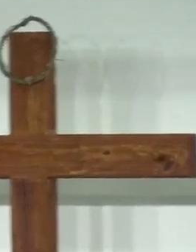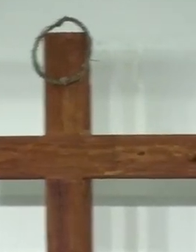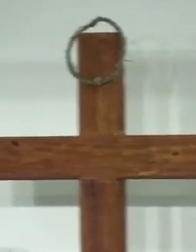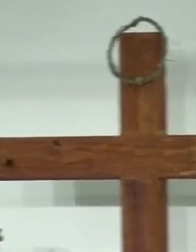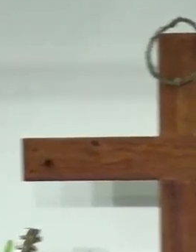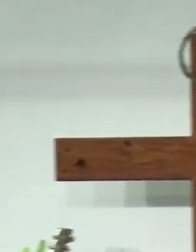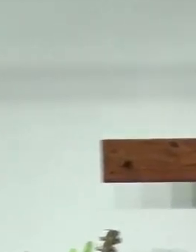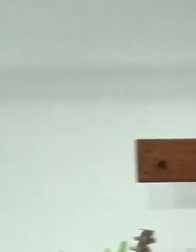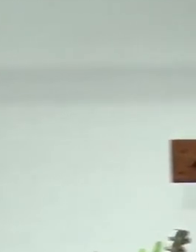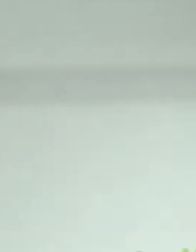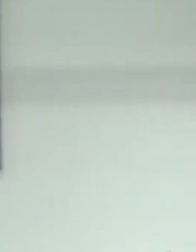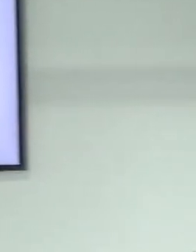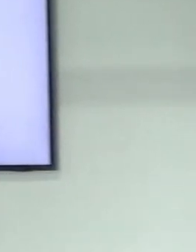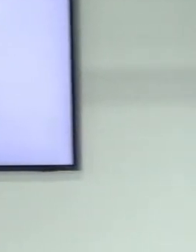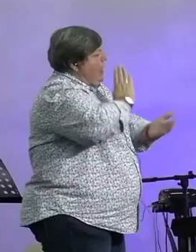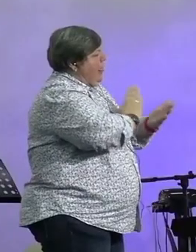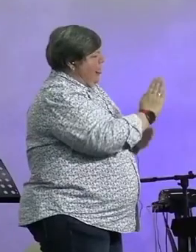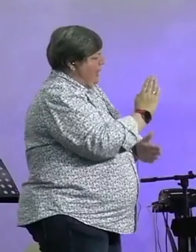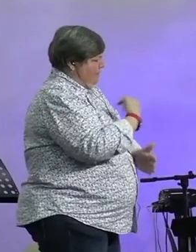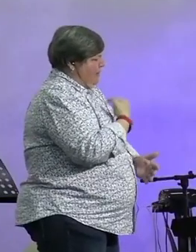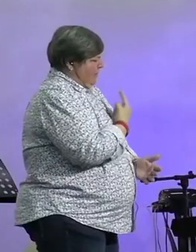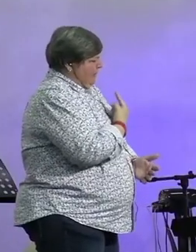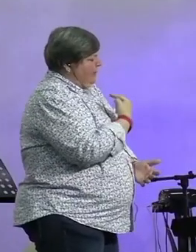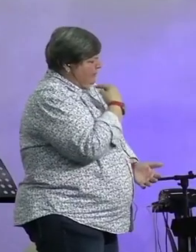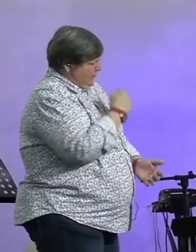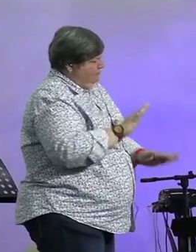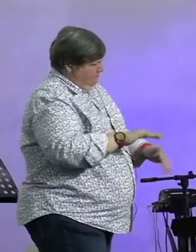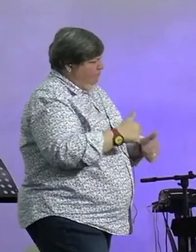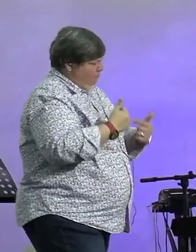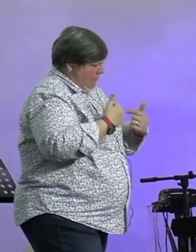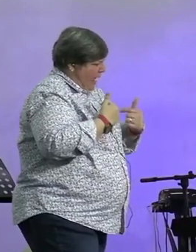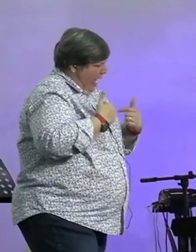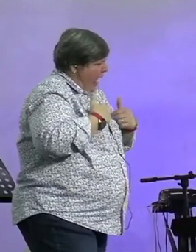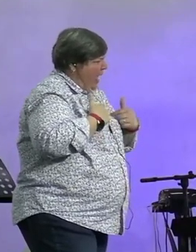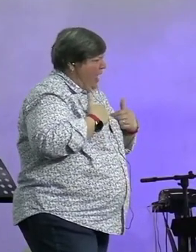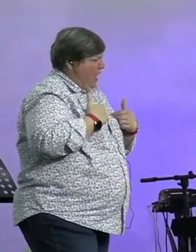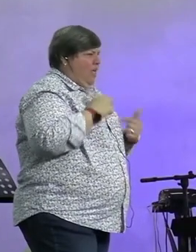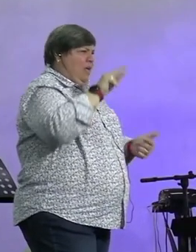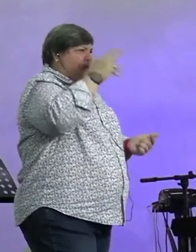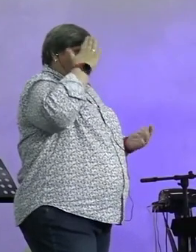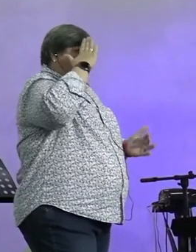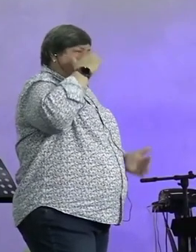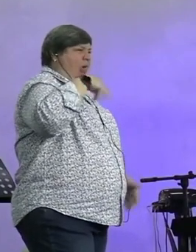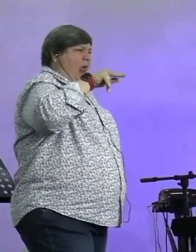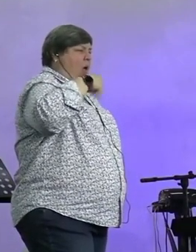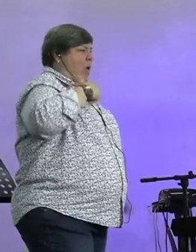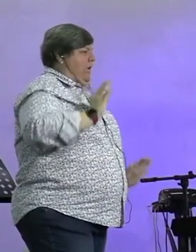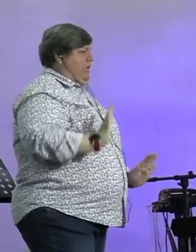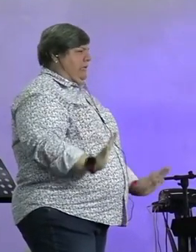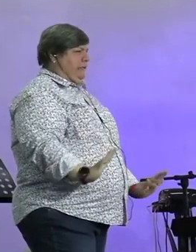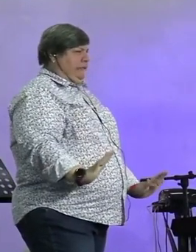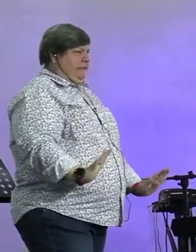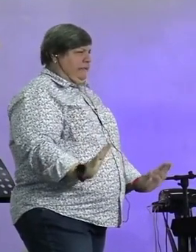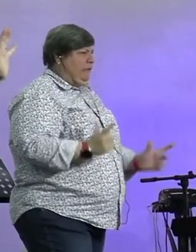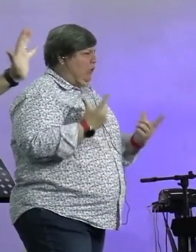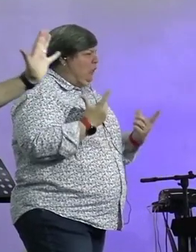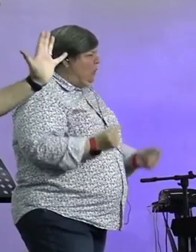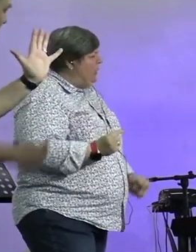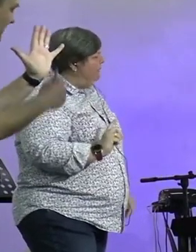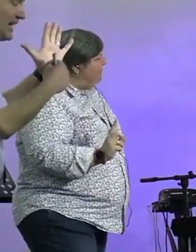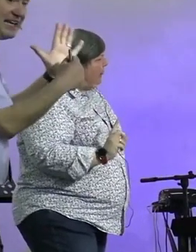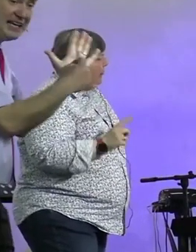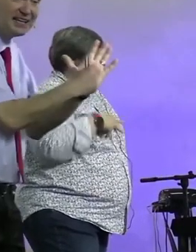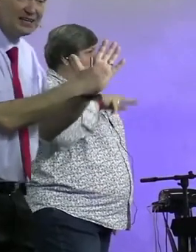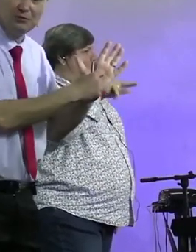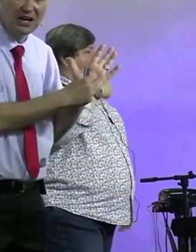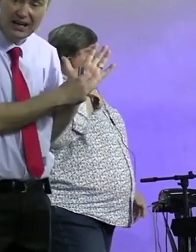ek moet 'n eerlike selfevaluasie doen van my lewe en sê, wat lyk nie soos Jesus nie. En ek moet by die kruis van Jesus uitkom